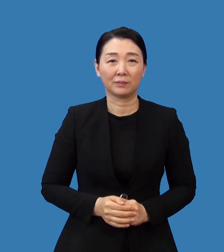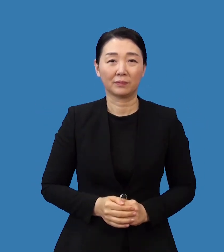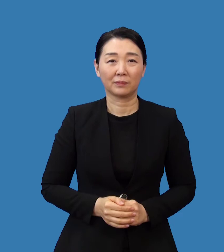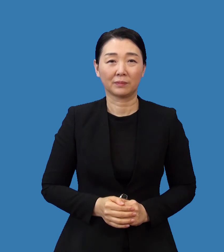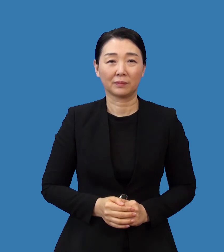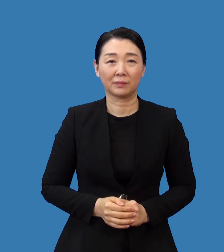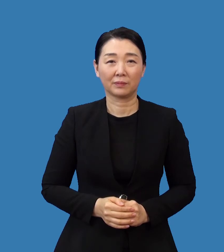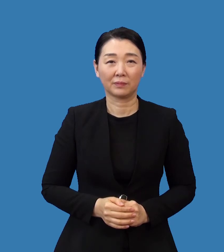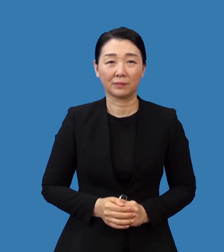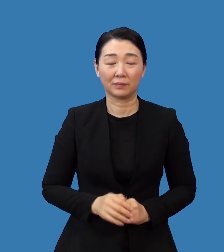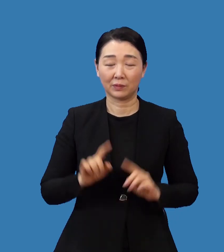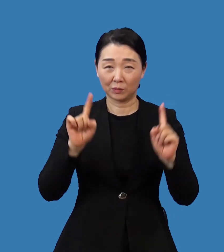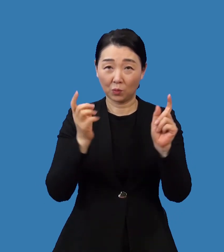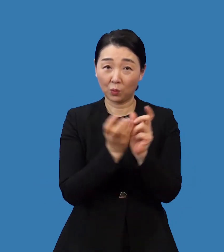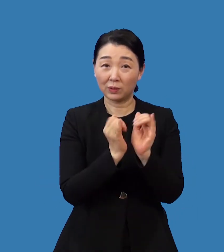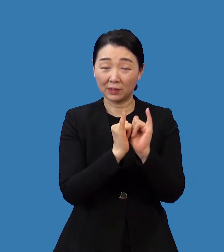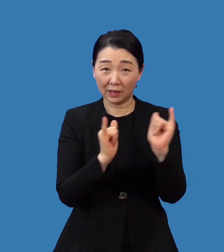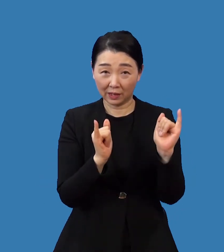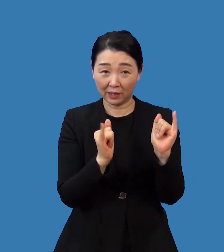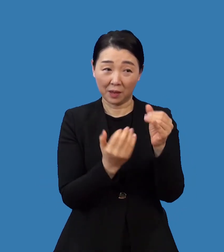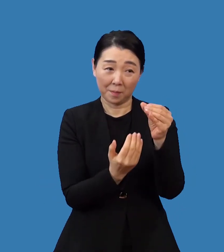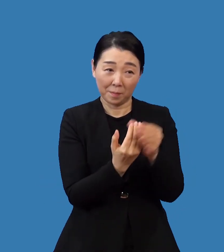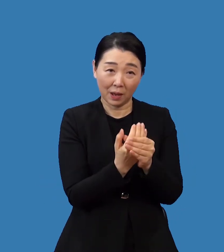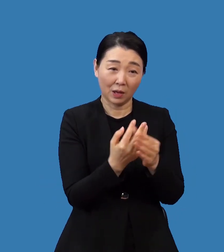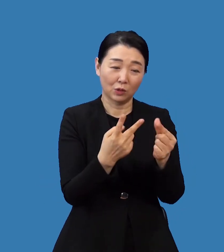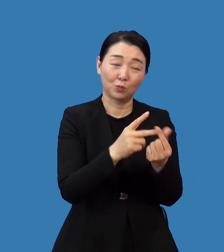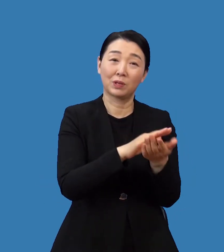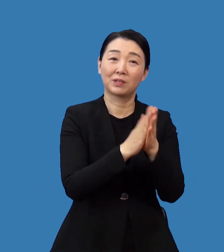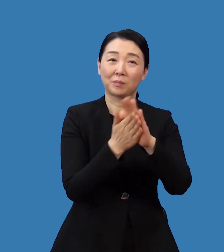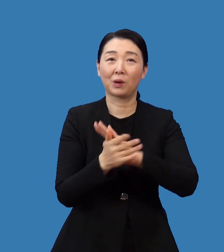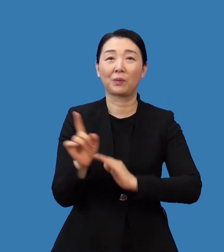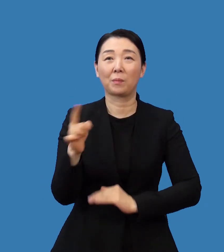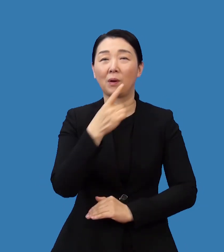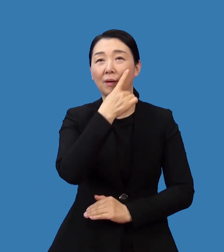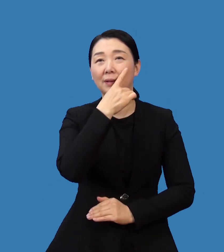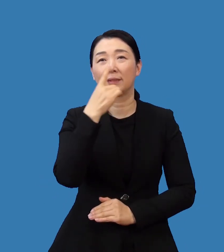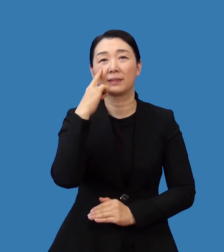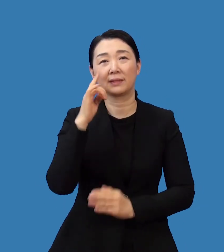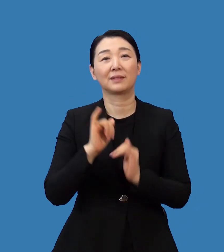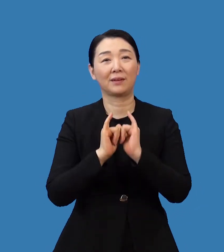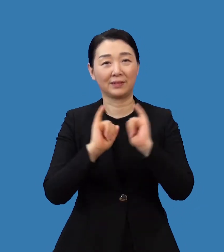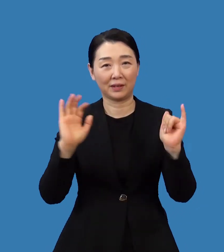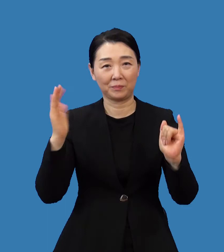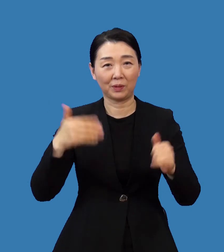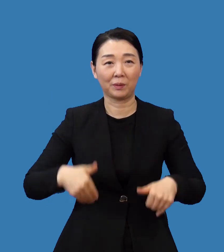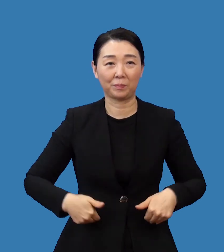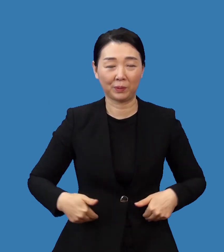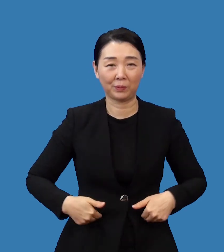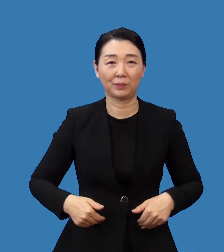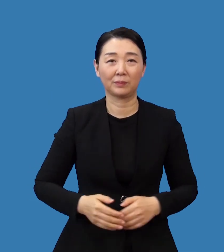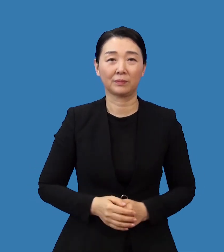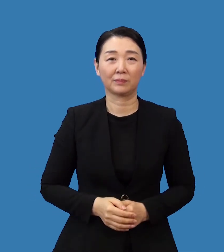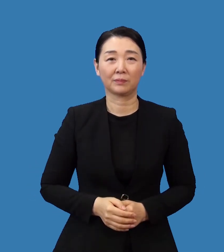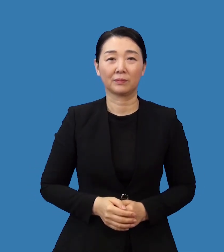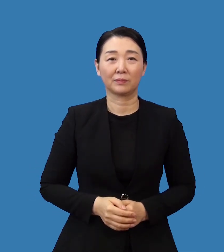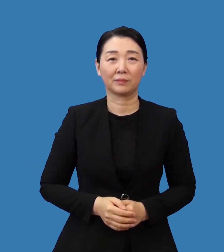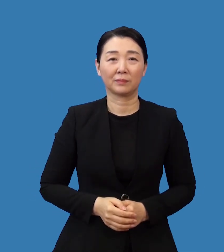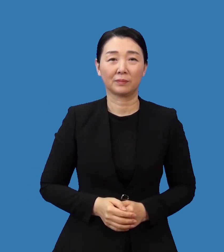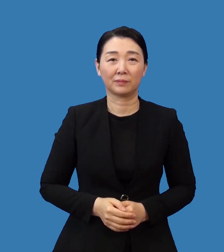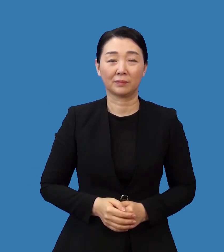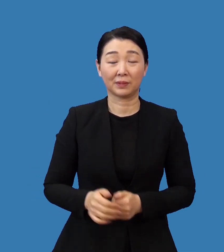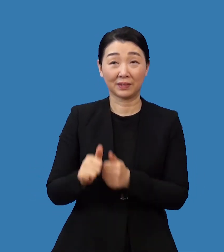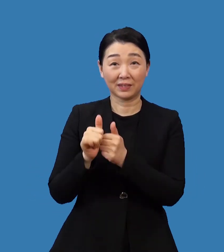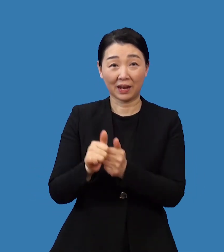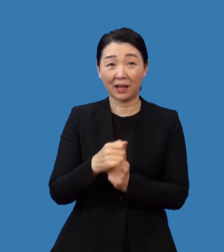자, 목자들에게 일어난 두 번째 변화는 뭐냐? 증거의 사람이 됩니다. 증거의 사람. 따라서